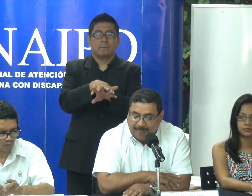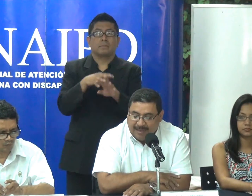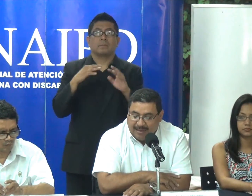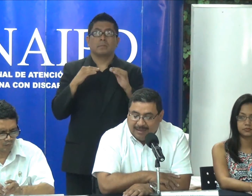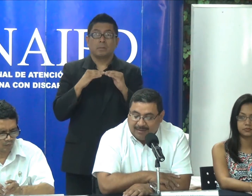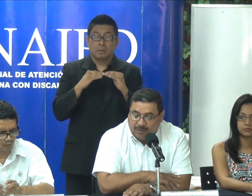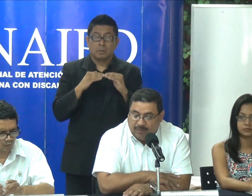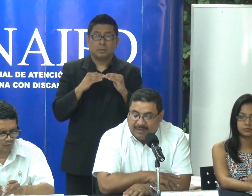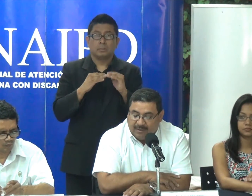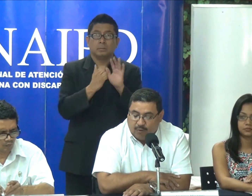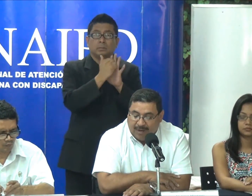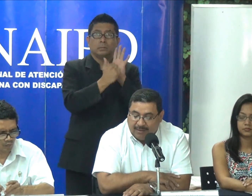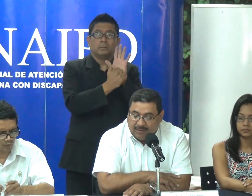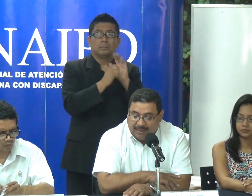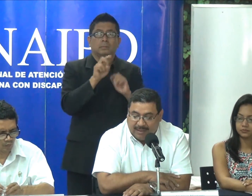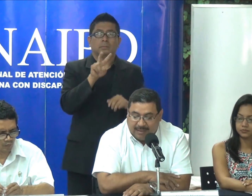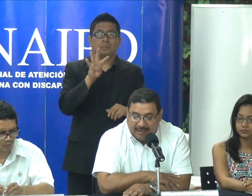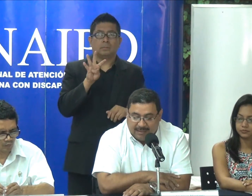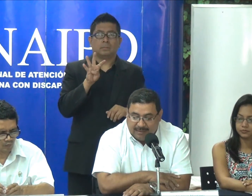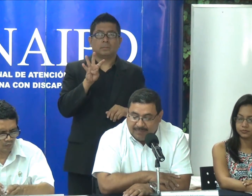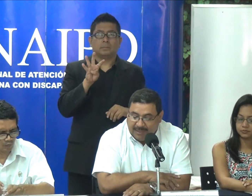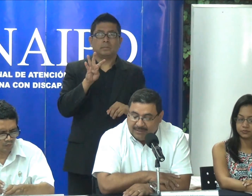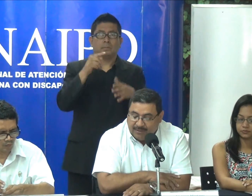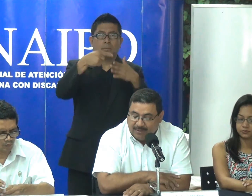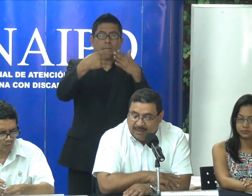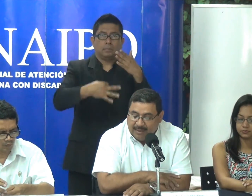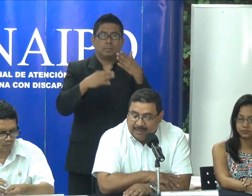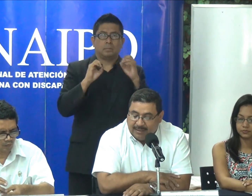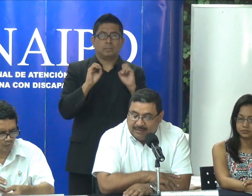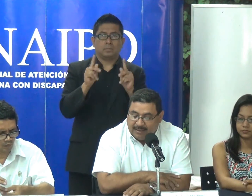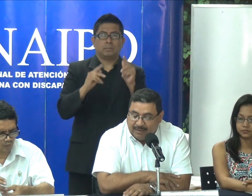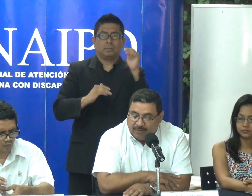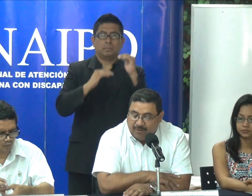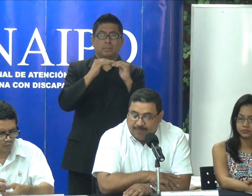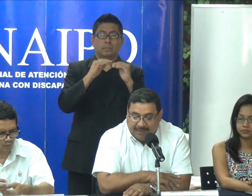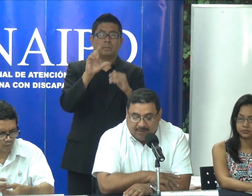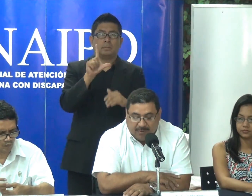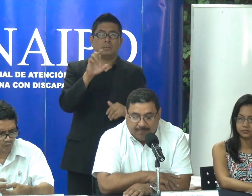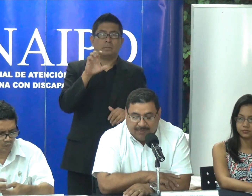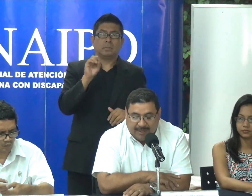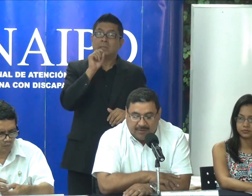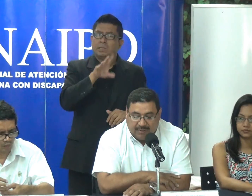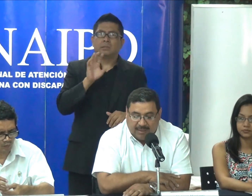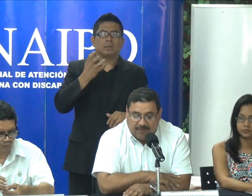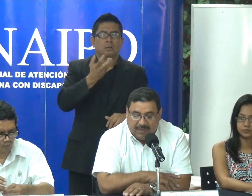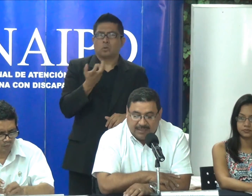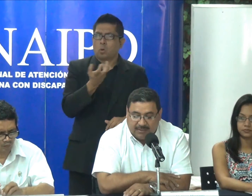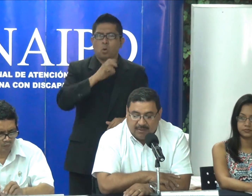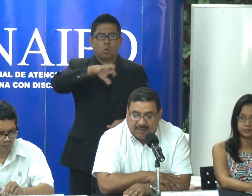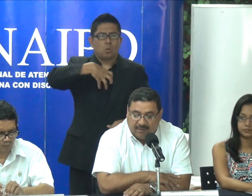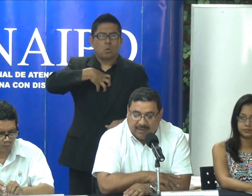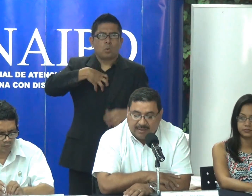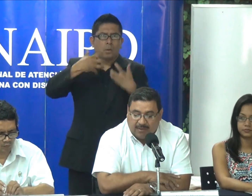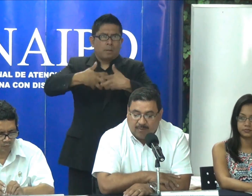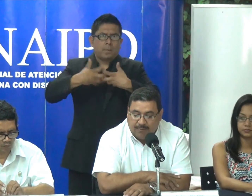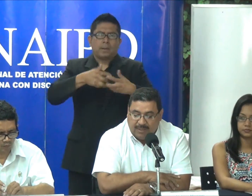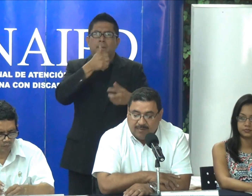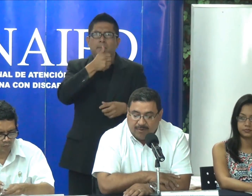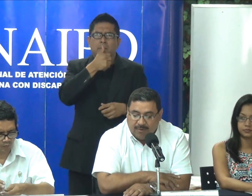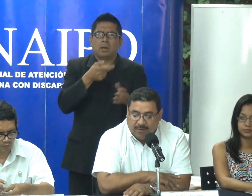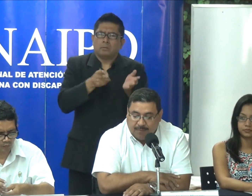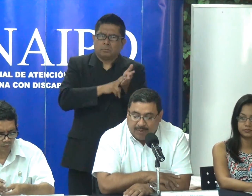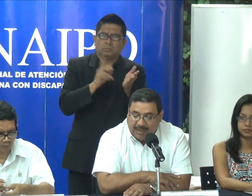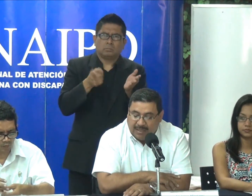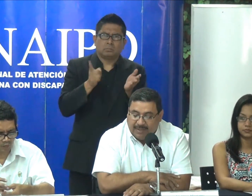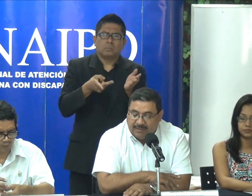Destacando el artículo 24 de la Ley de Equiparación, que dice que todo patrono privado tiene la obligación de contratar como